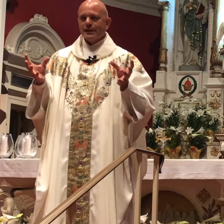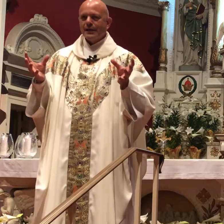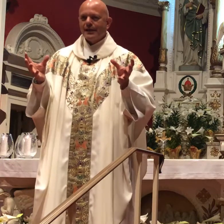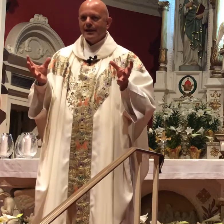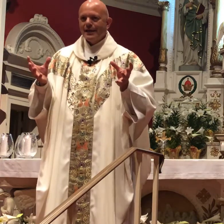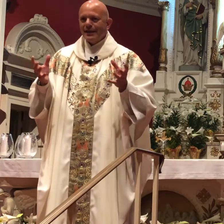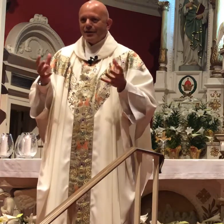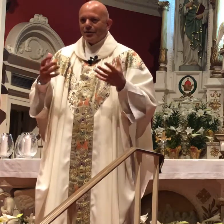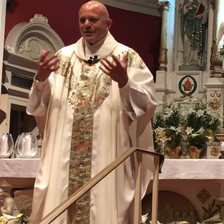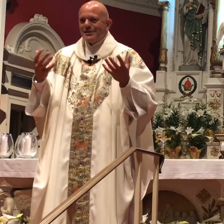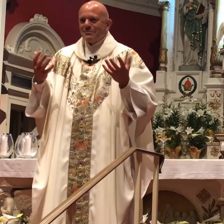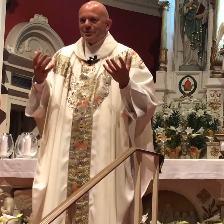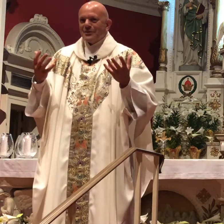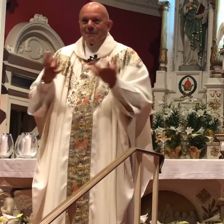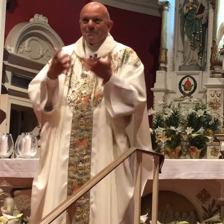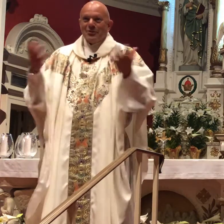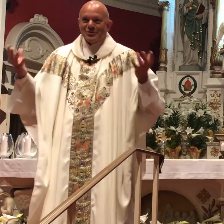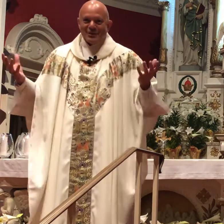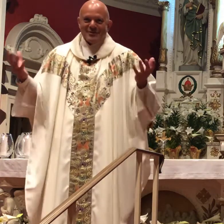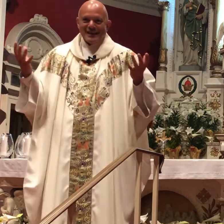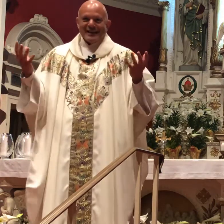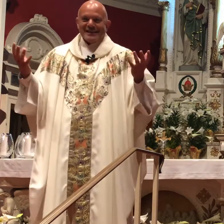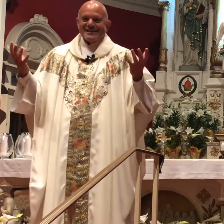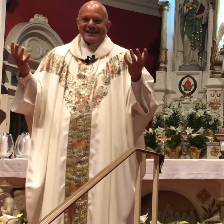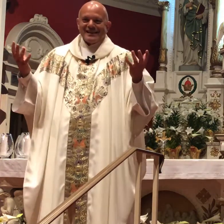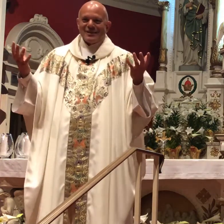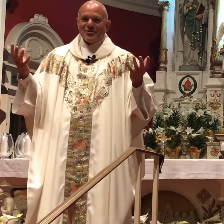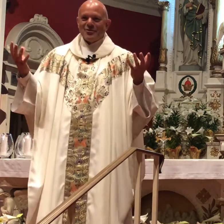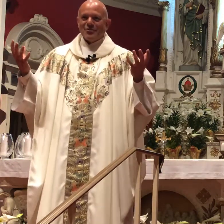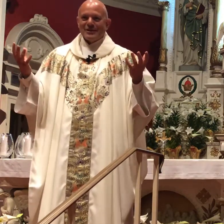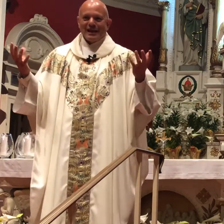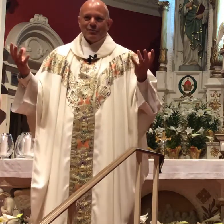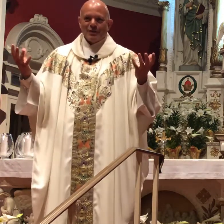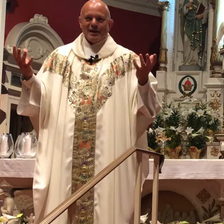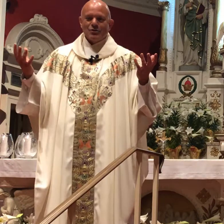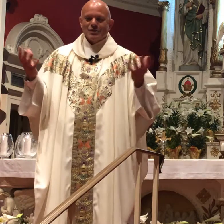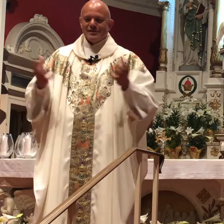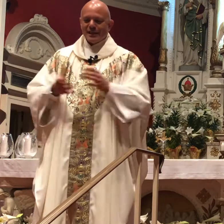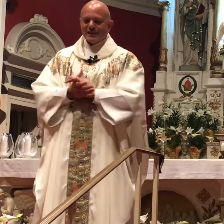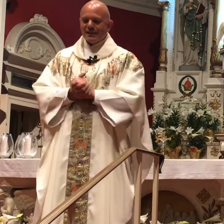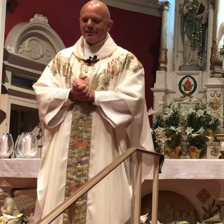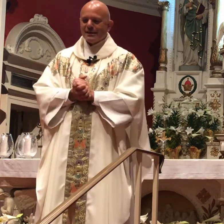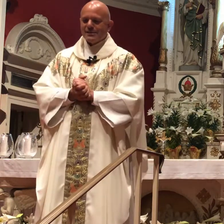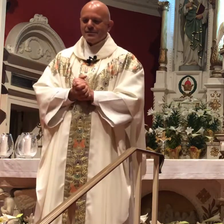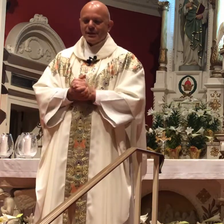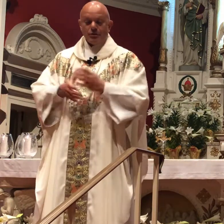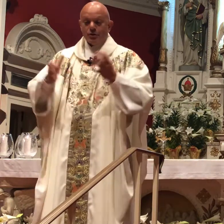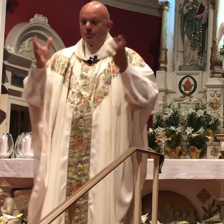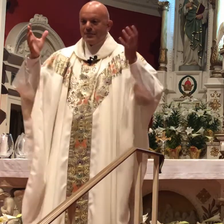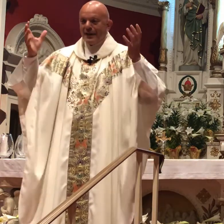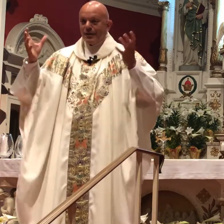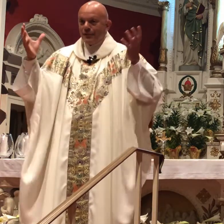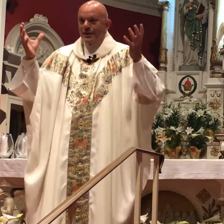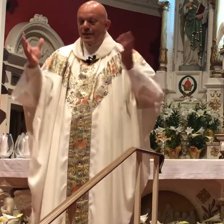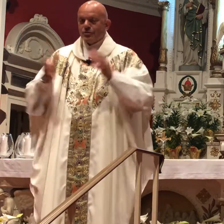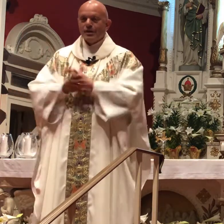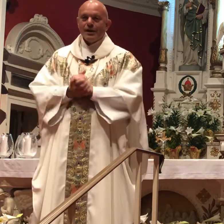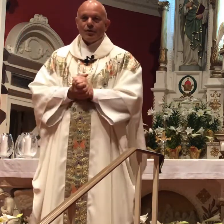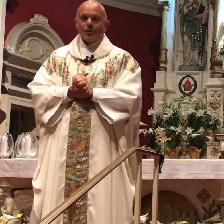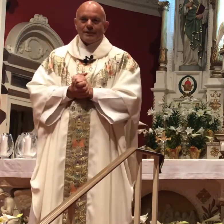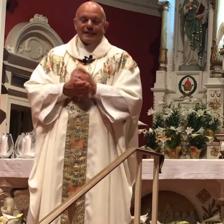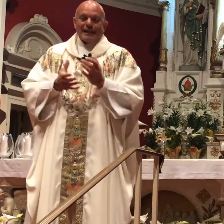contradictorias, es que los discípulos tampoco sabían qué hacer con la buena noticia que estaban recibiendo. Ellos miraron,